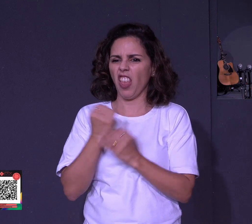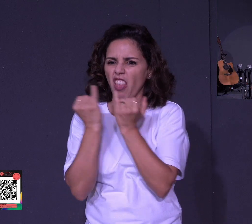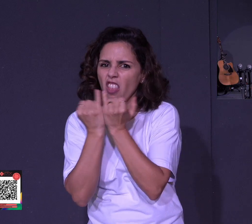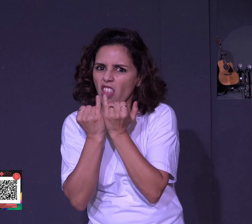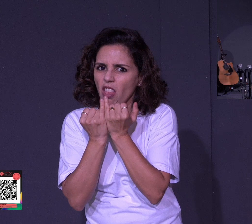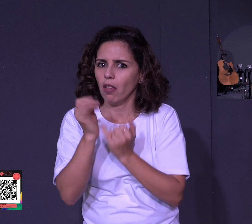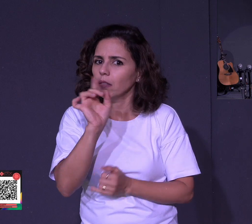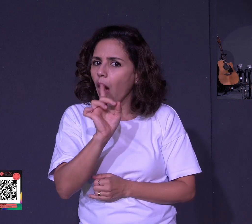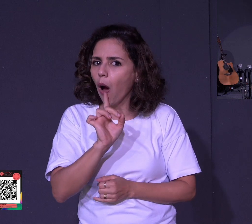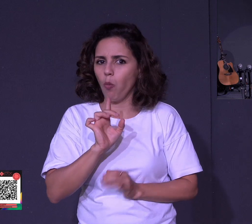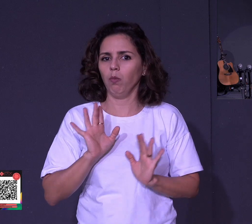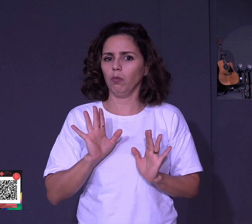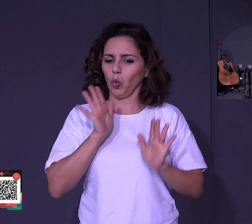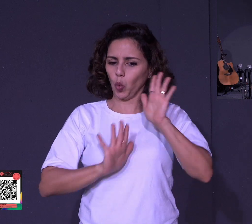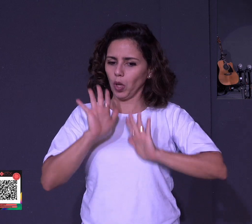gente orar pela irmã.